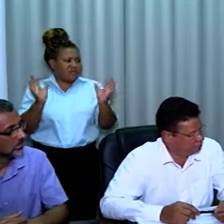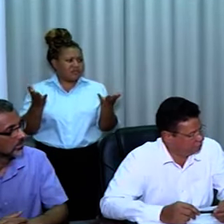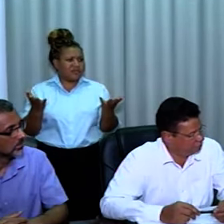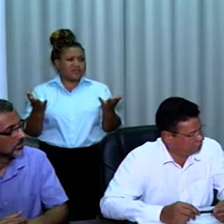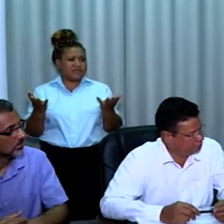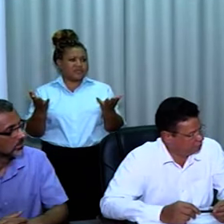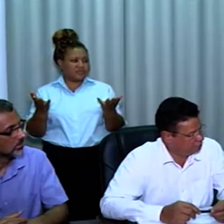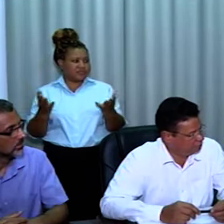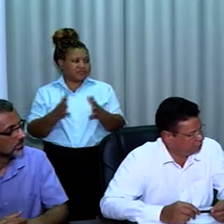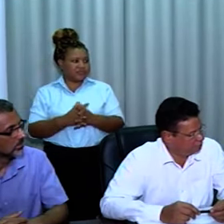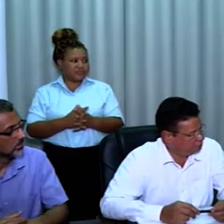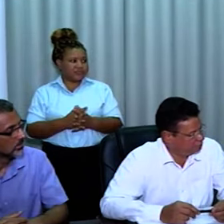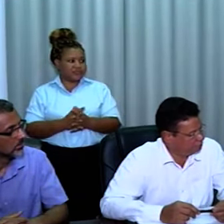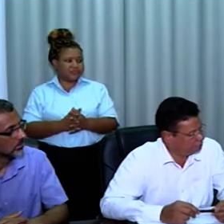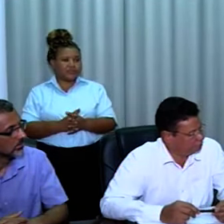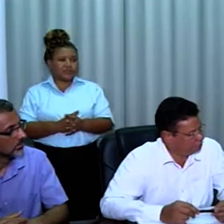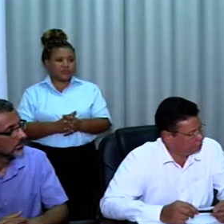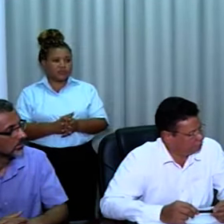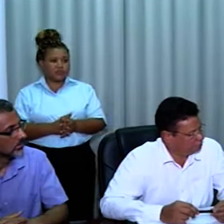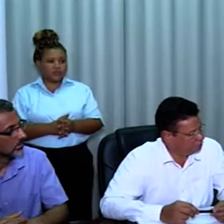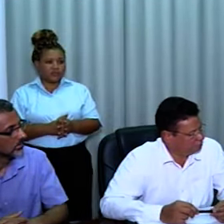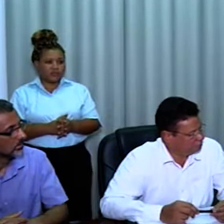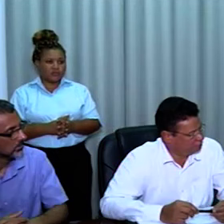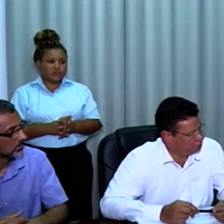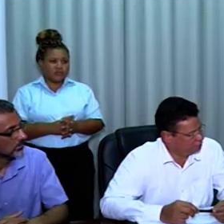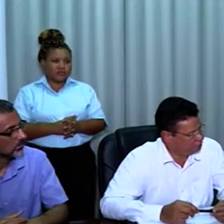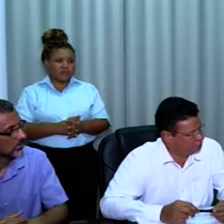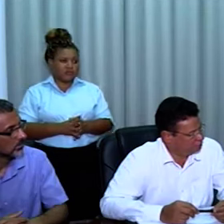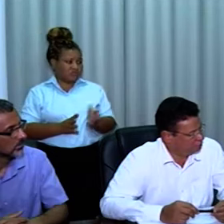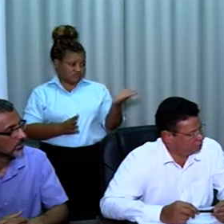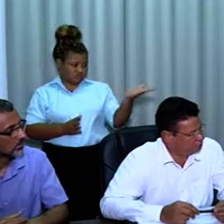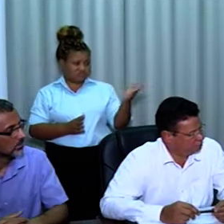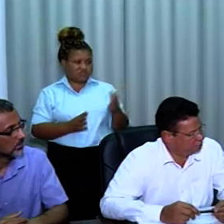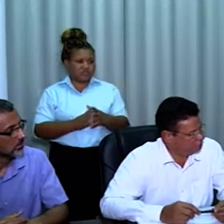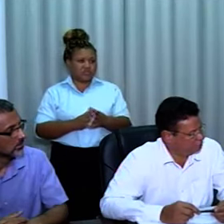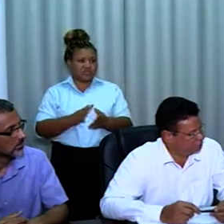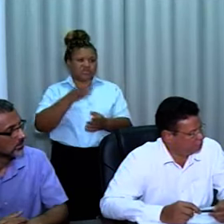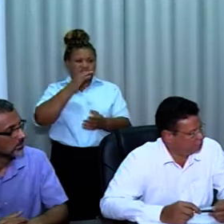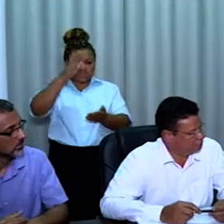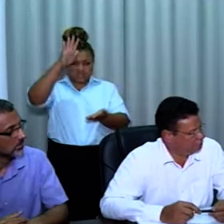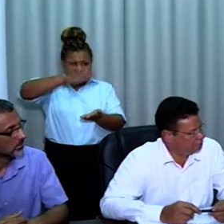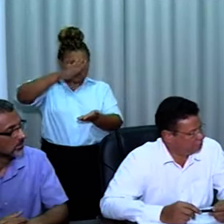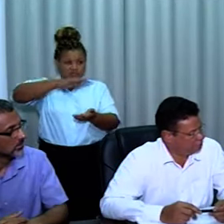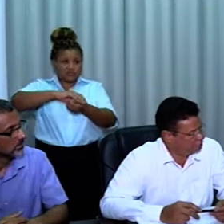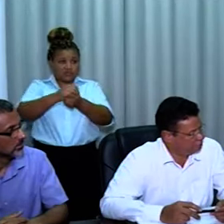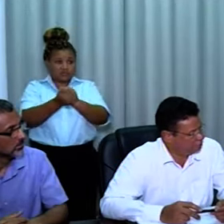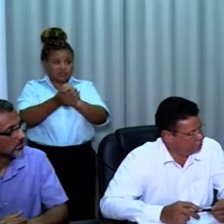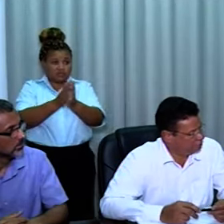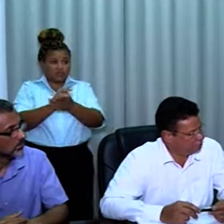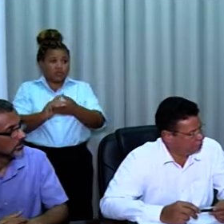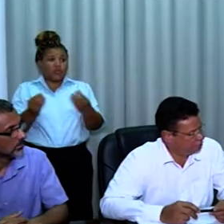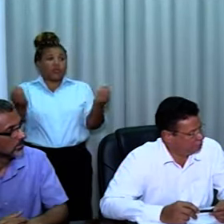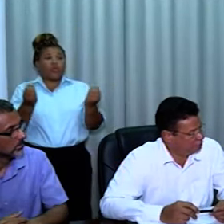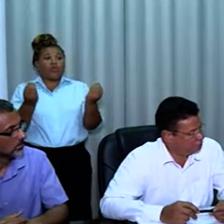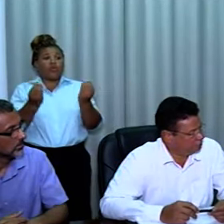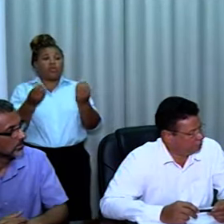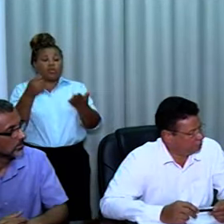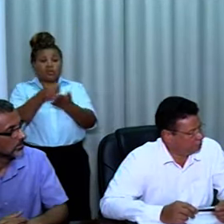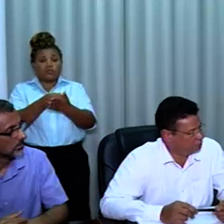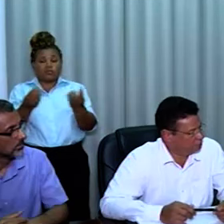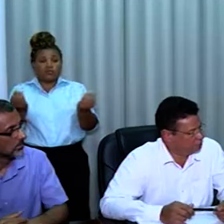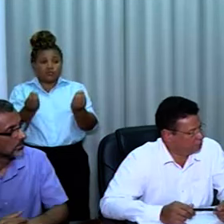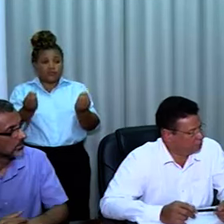sanitaire. Et sanitaire, on dit sa pharmacie. Limité du stock à commerce mon matin. So, est-ce qu'on connaît un mot qui est ici, à cabinet, bel, quand il faut